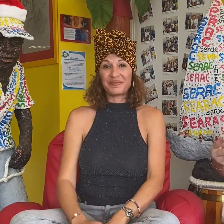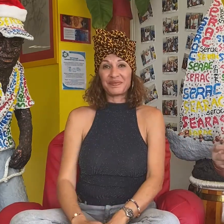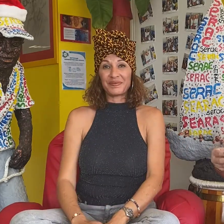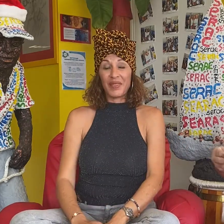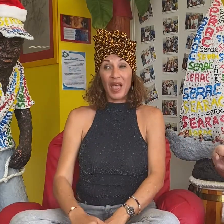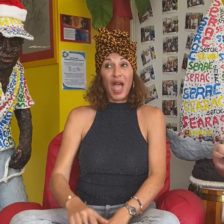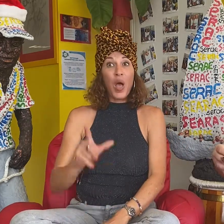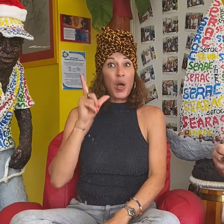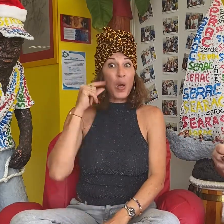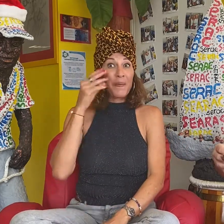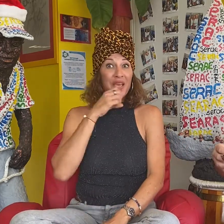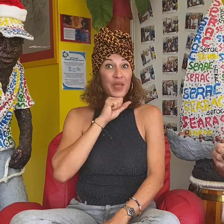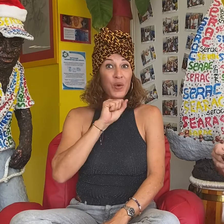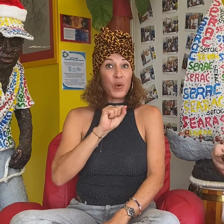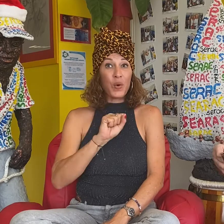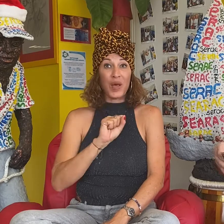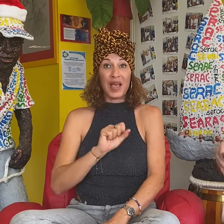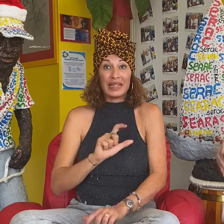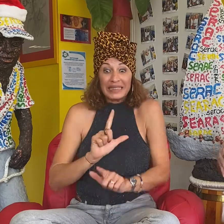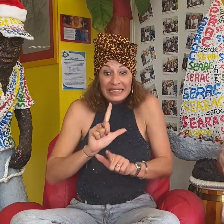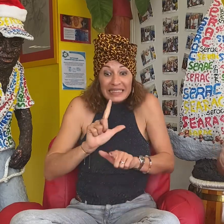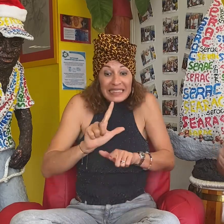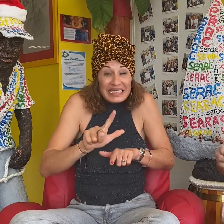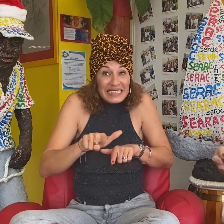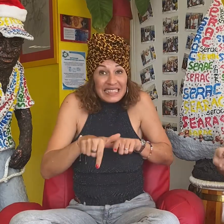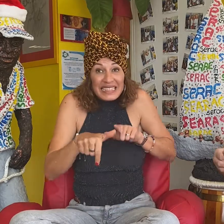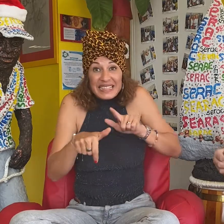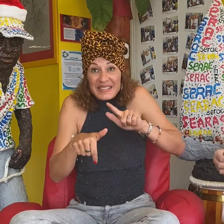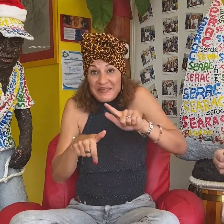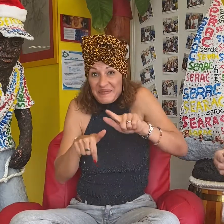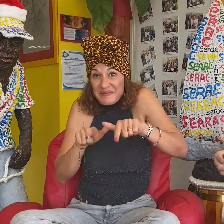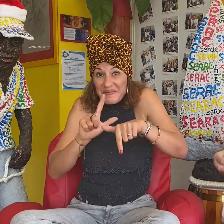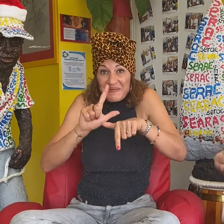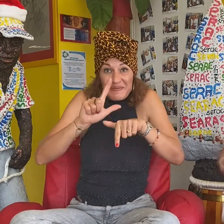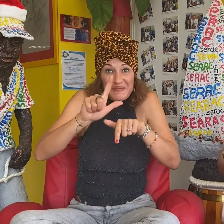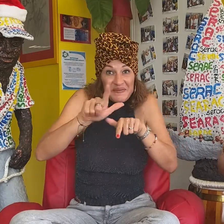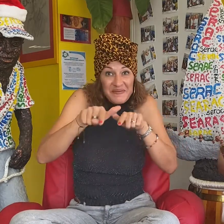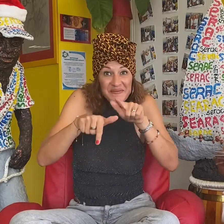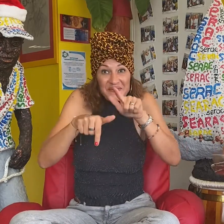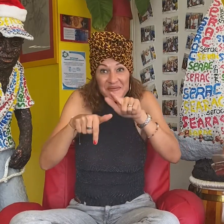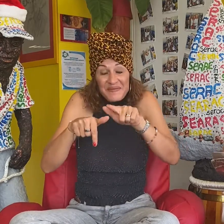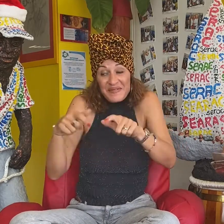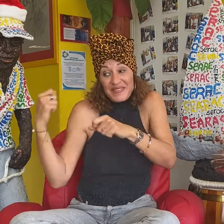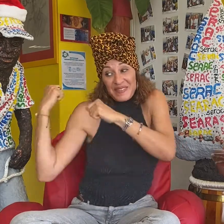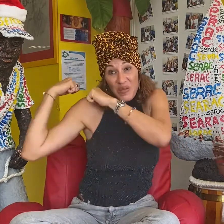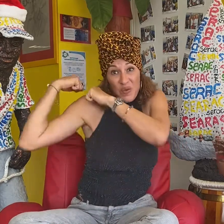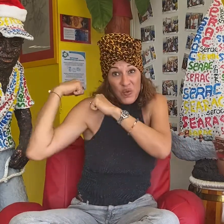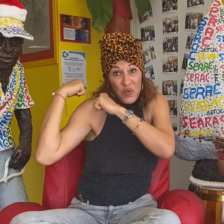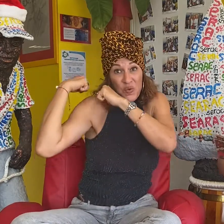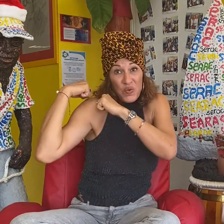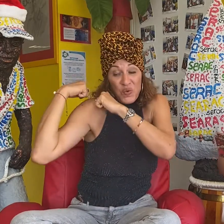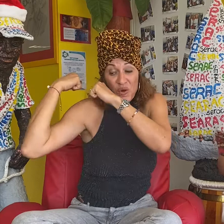Sans bruit, le Père Noël dépose les cadeaux au pied du sapin.